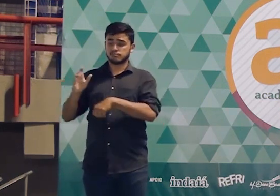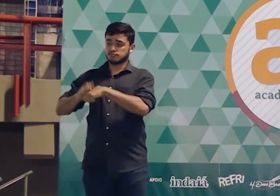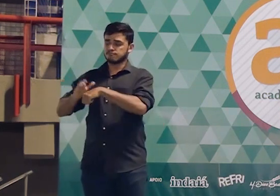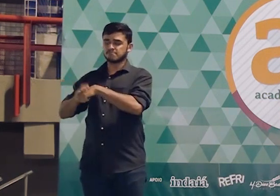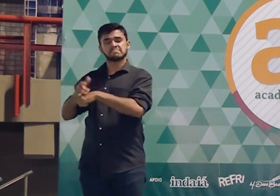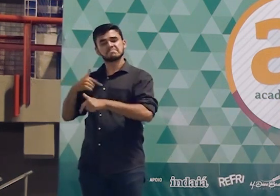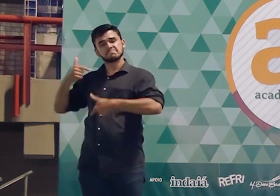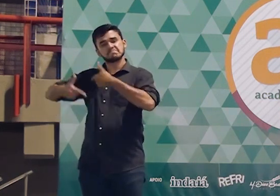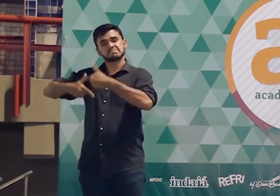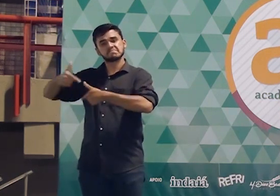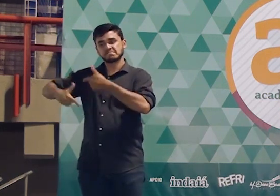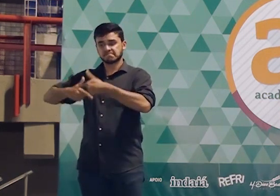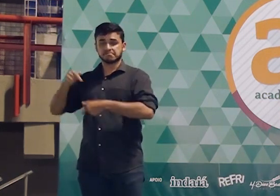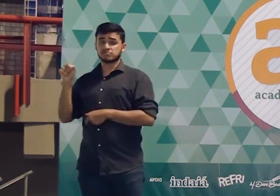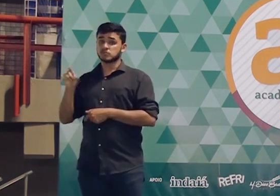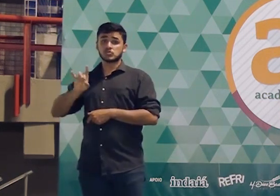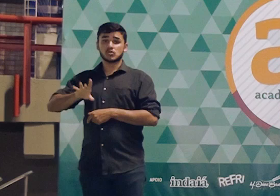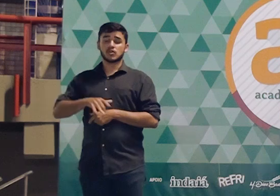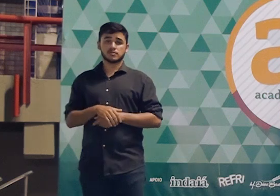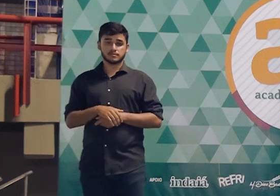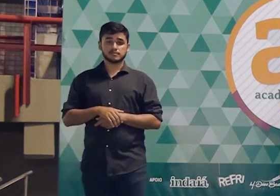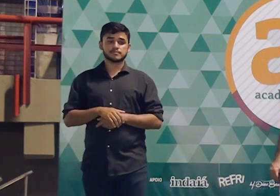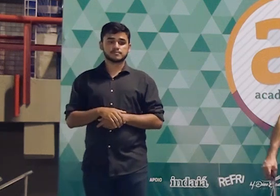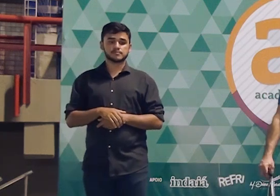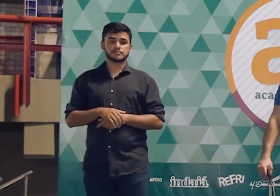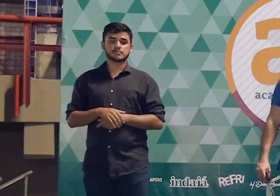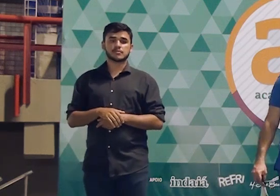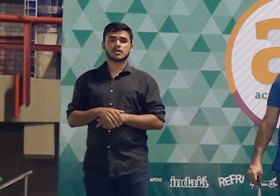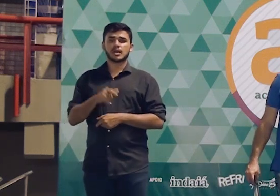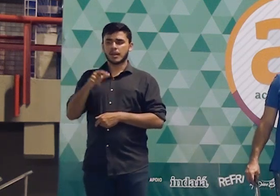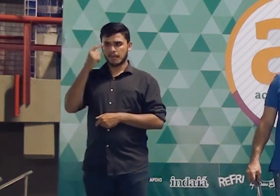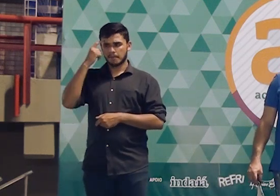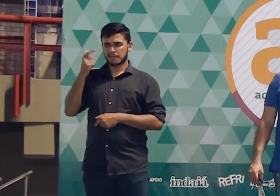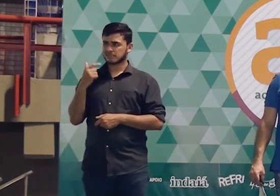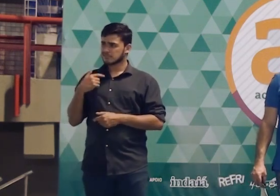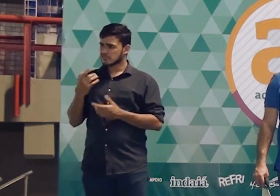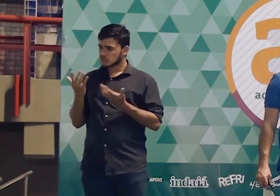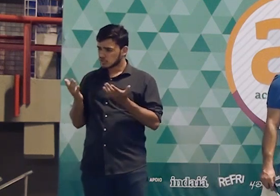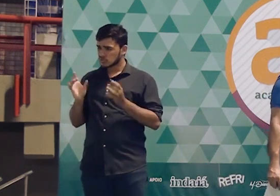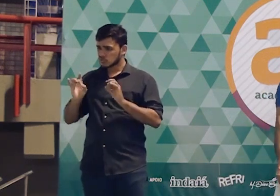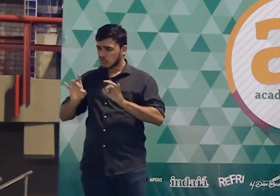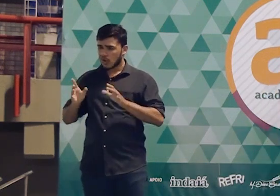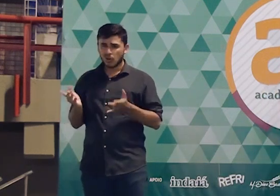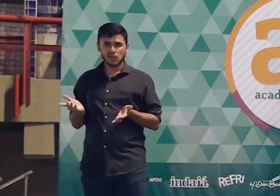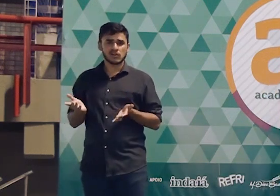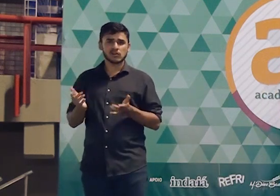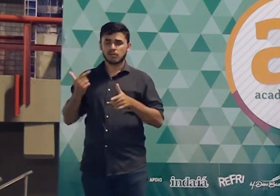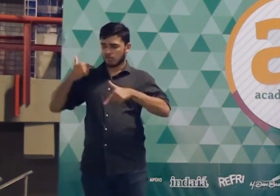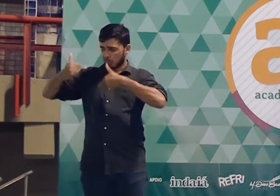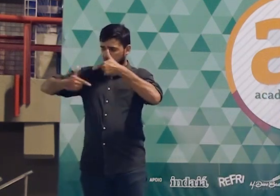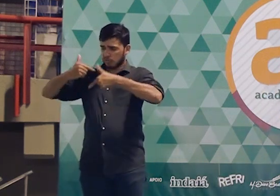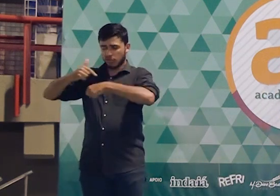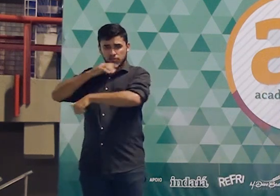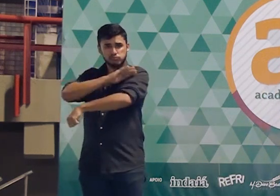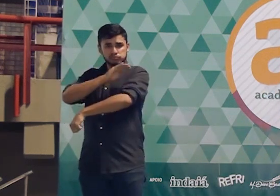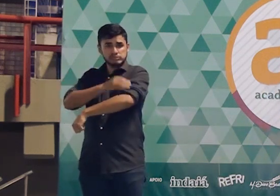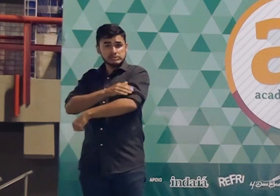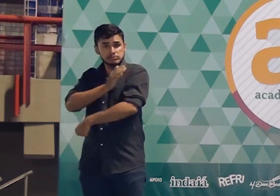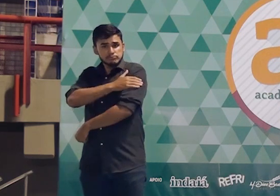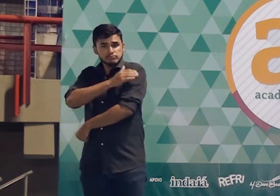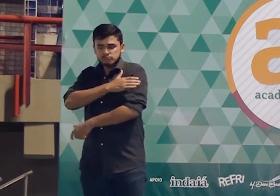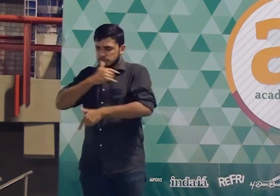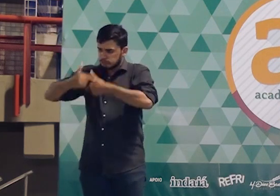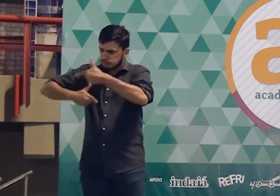Força de trabalho. É só isso que ele tem. E a gente acha pouco, né? Por isso que a gente diz, só tem isso. Mas se não tiver